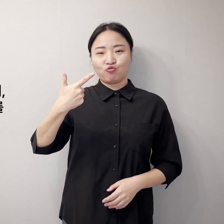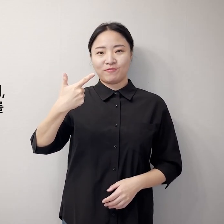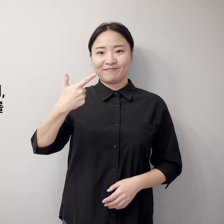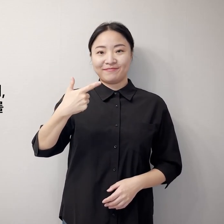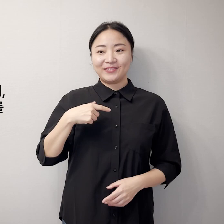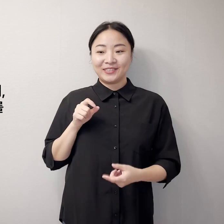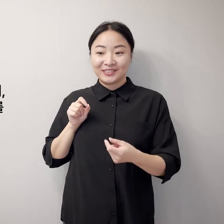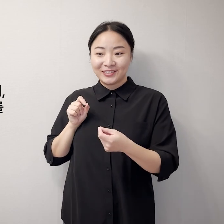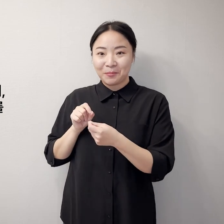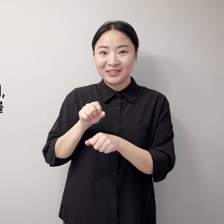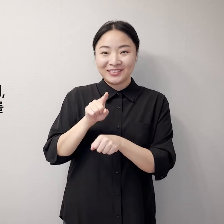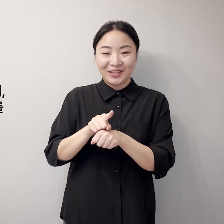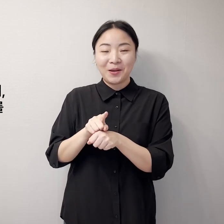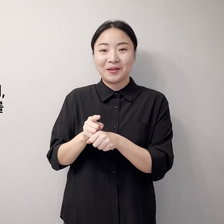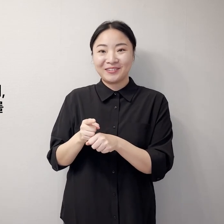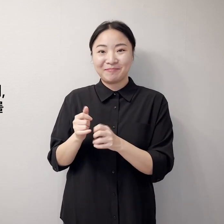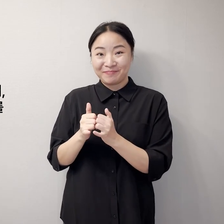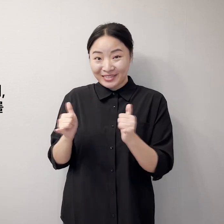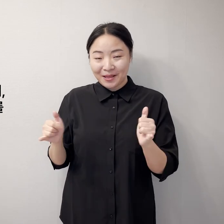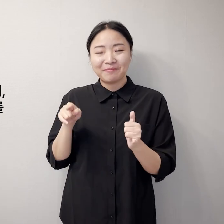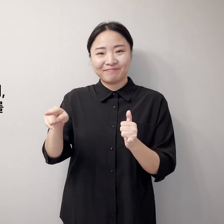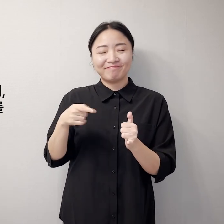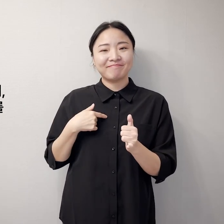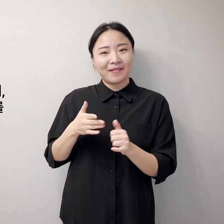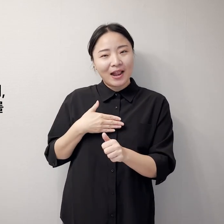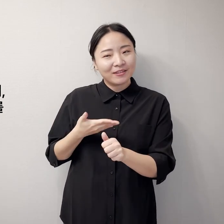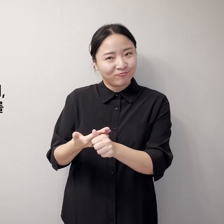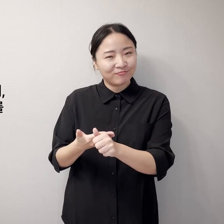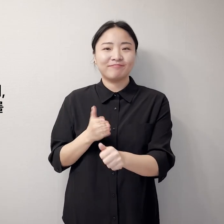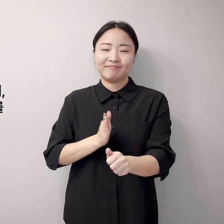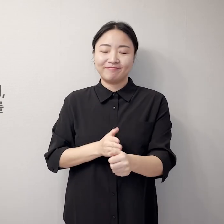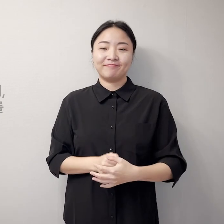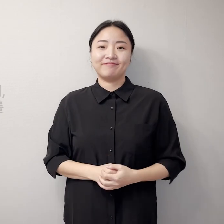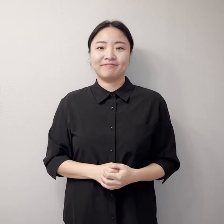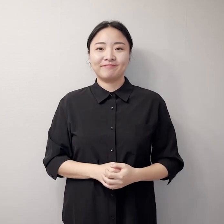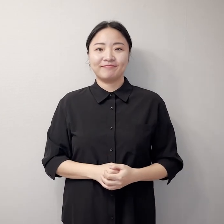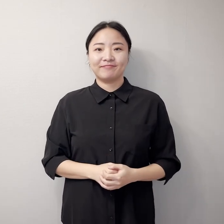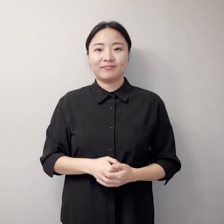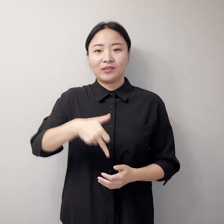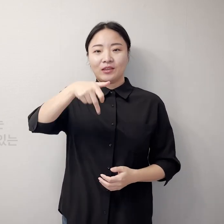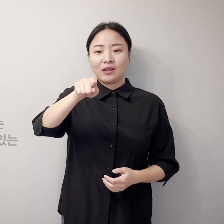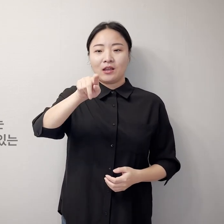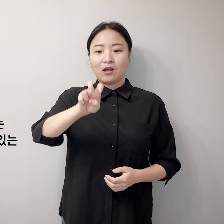접근성 매니저에게 알려주세요 컴포터블 존